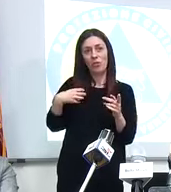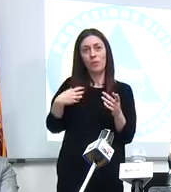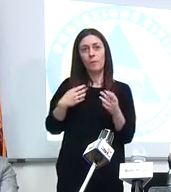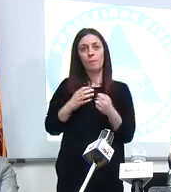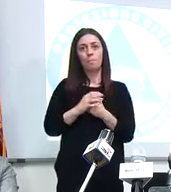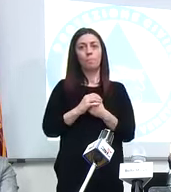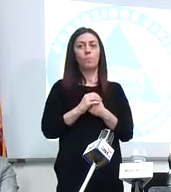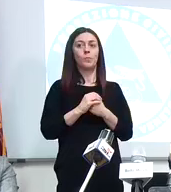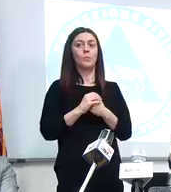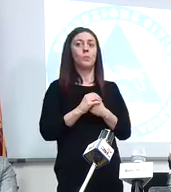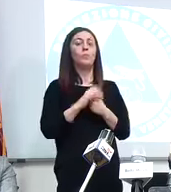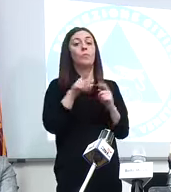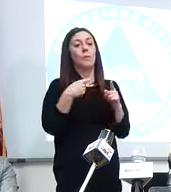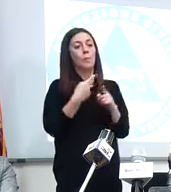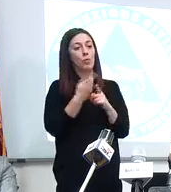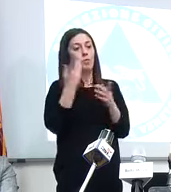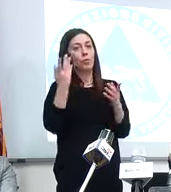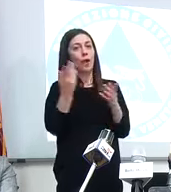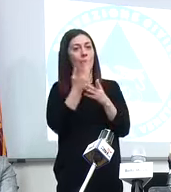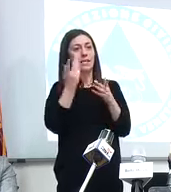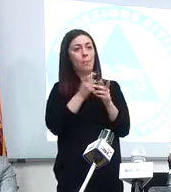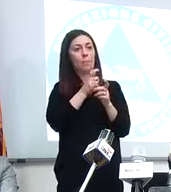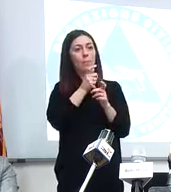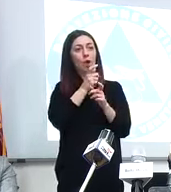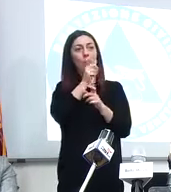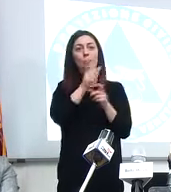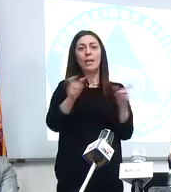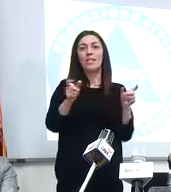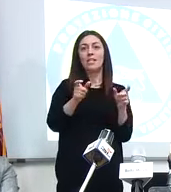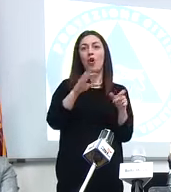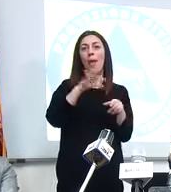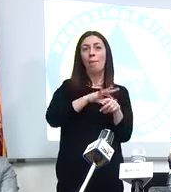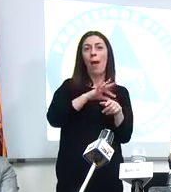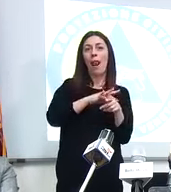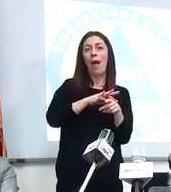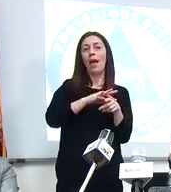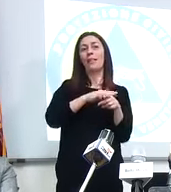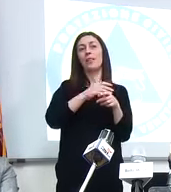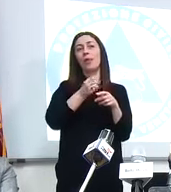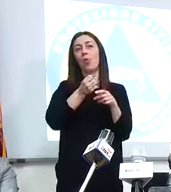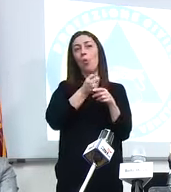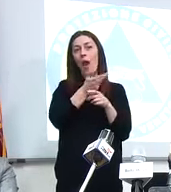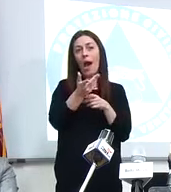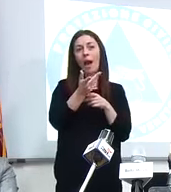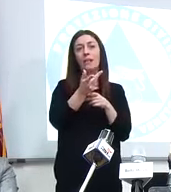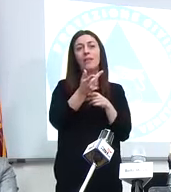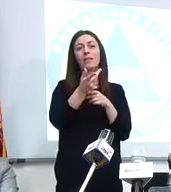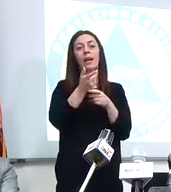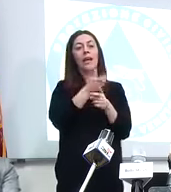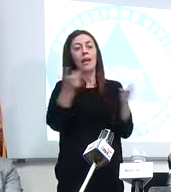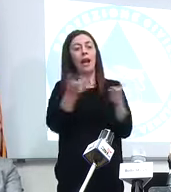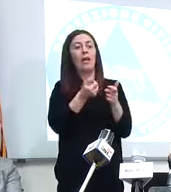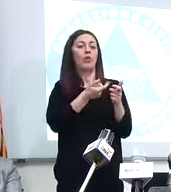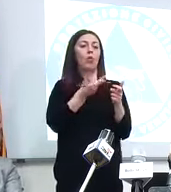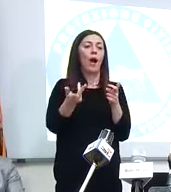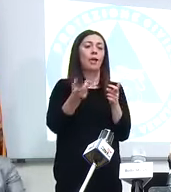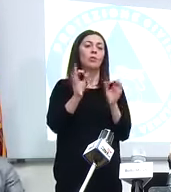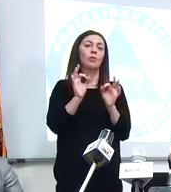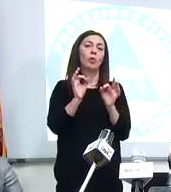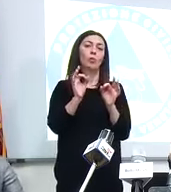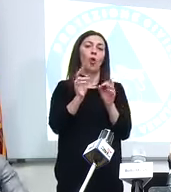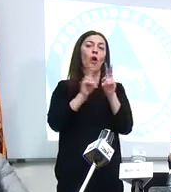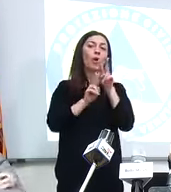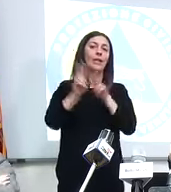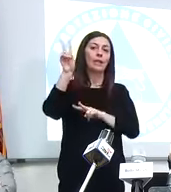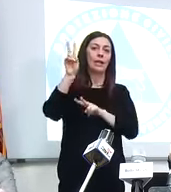non tanto di numero di casi, ma anche di gravità. E sono state individuate a livello internazionale queste fasce e quindi noi